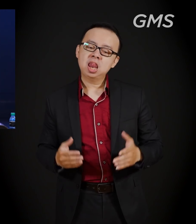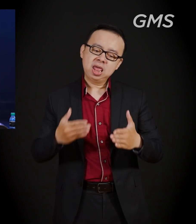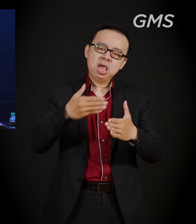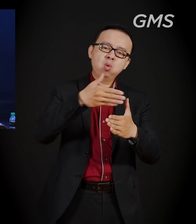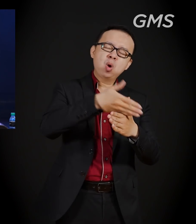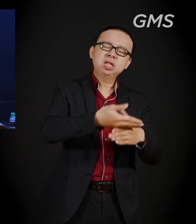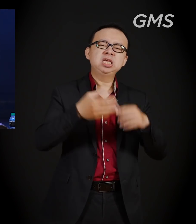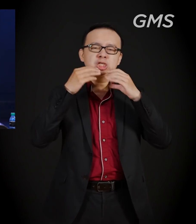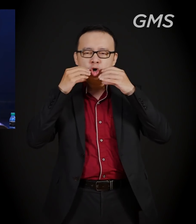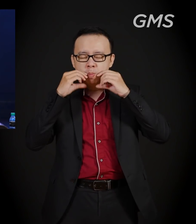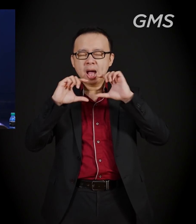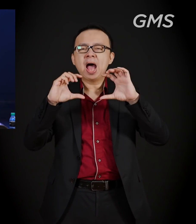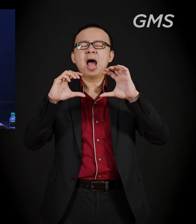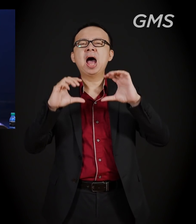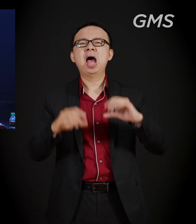Lewati